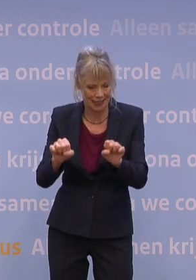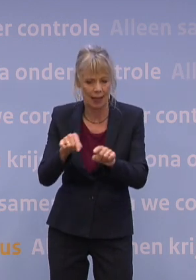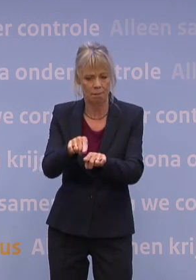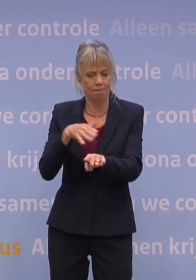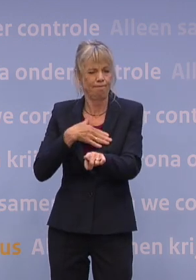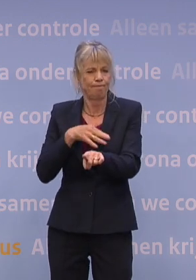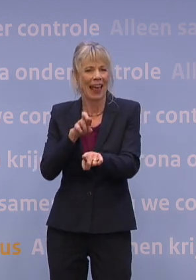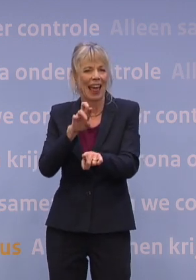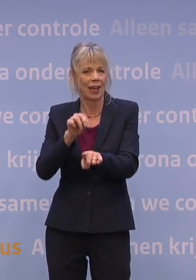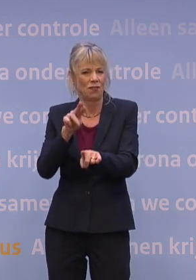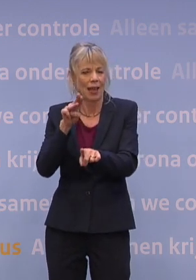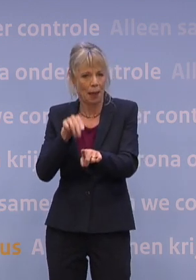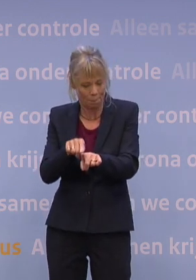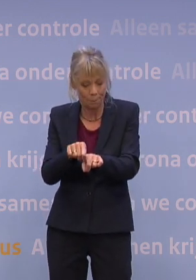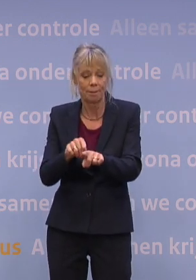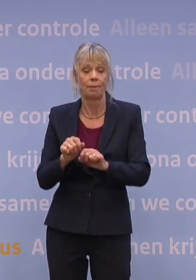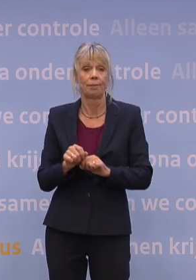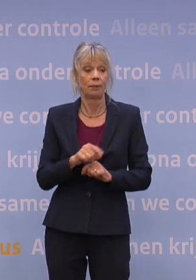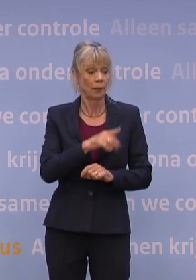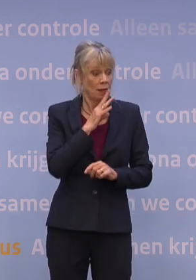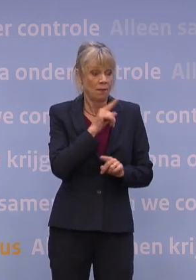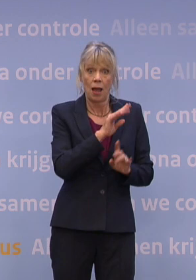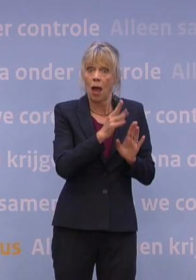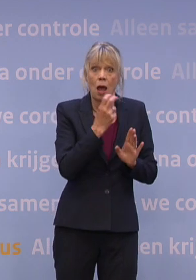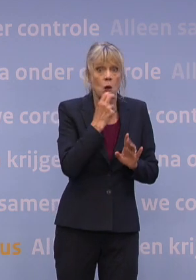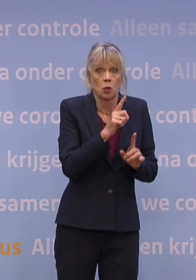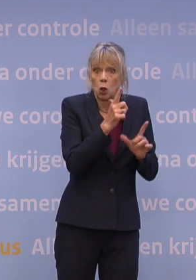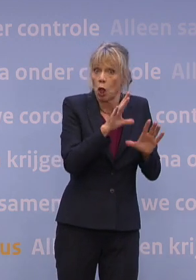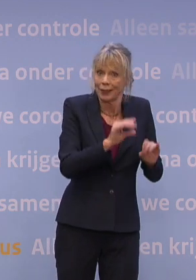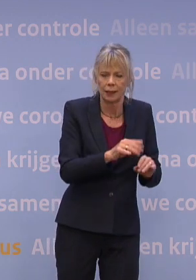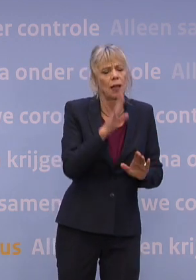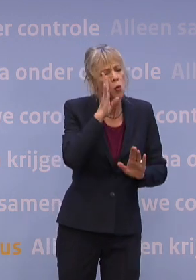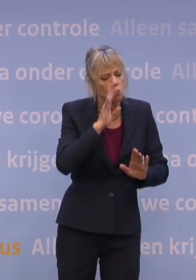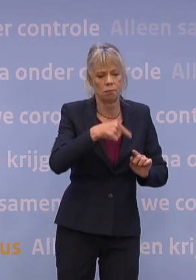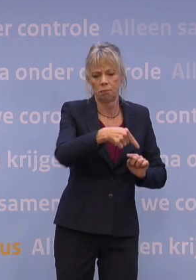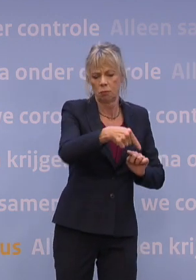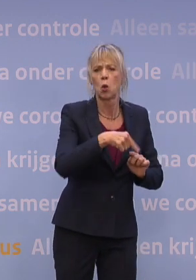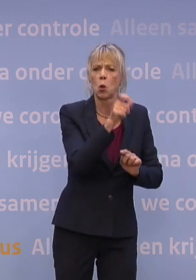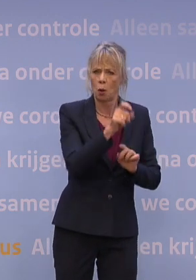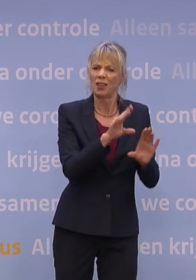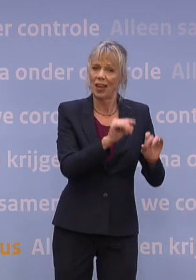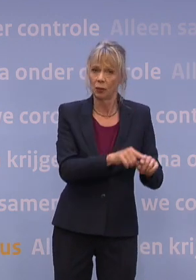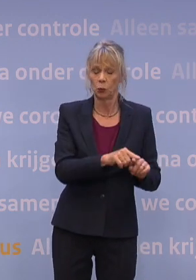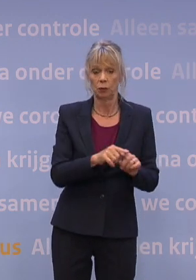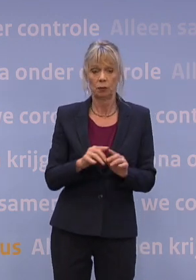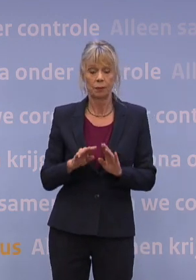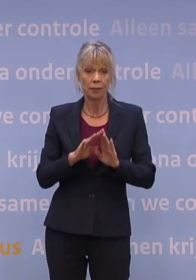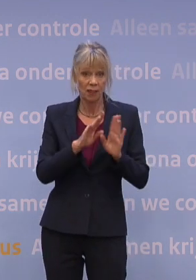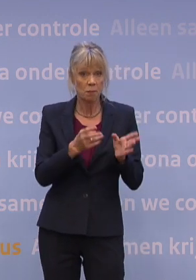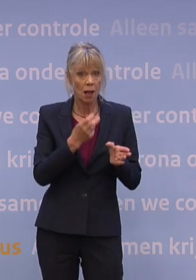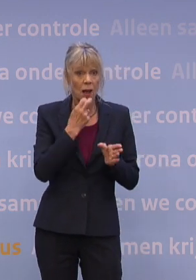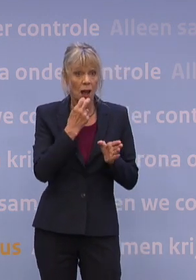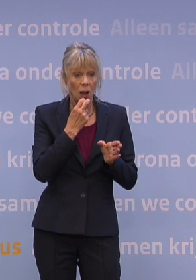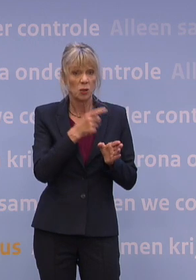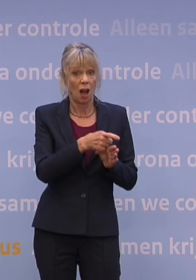En voor zover dat nog niet is gebeurd, verwachten we echt dat ze dat de komende week gaan doen. En ik denk dat ook voor huisartsen is daar een heel groot belang bij natuurlijk. Die hebben ook geen zin om al die